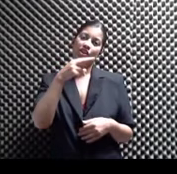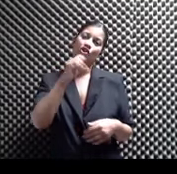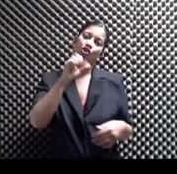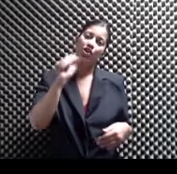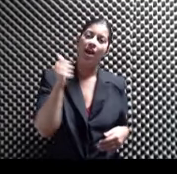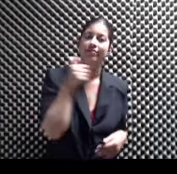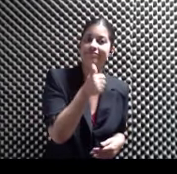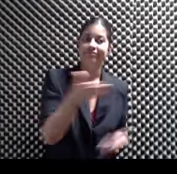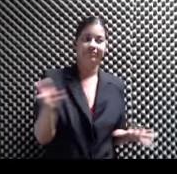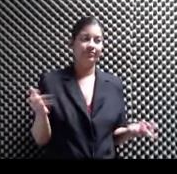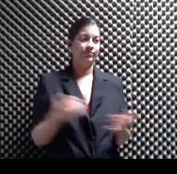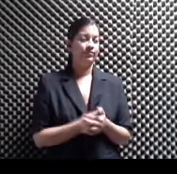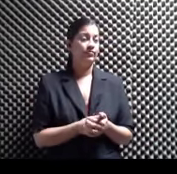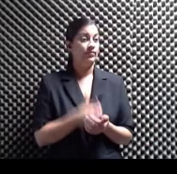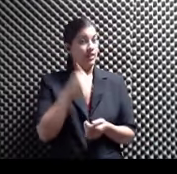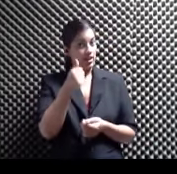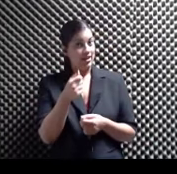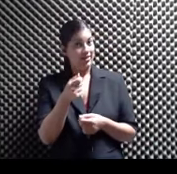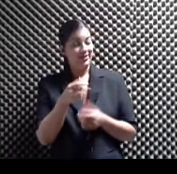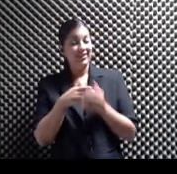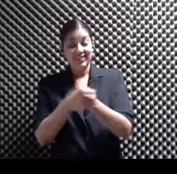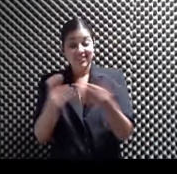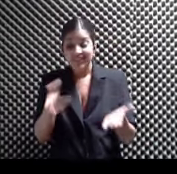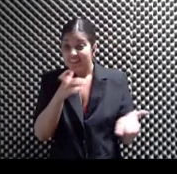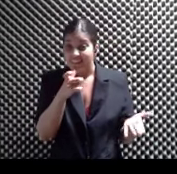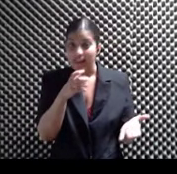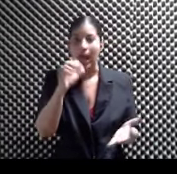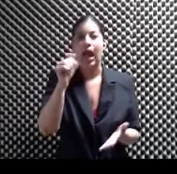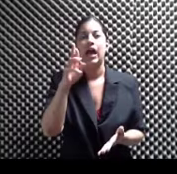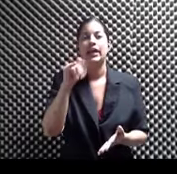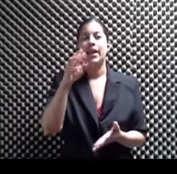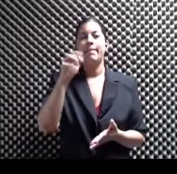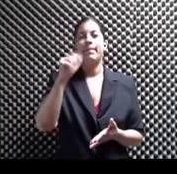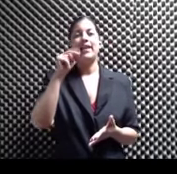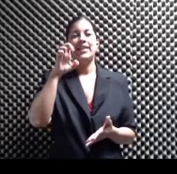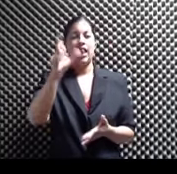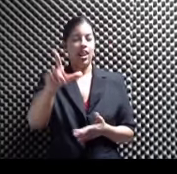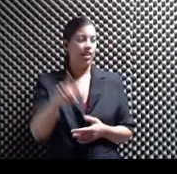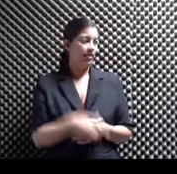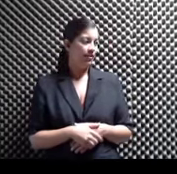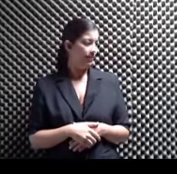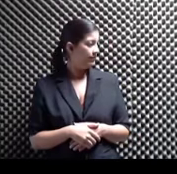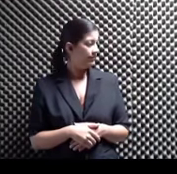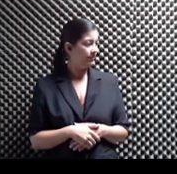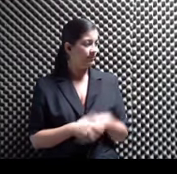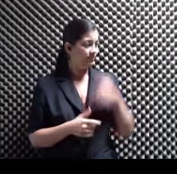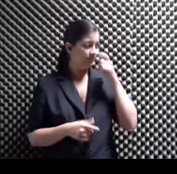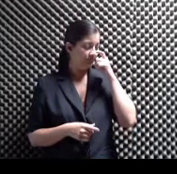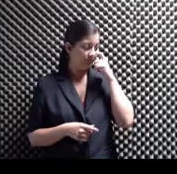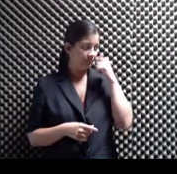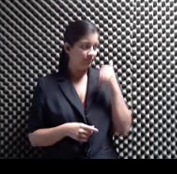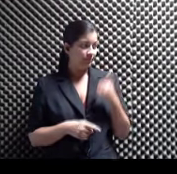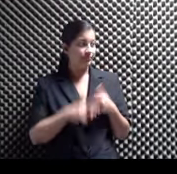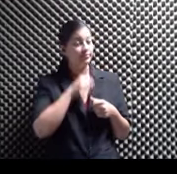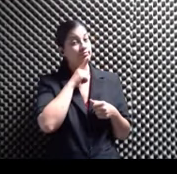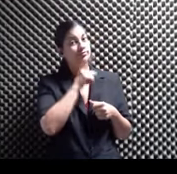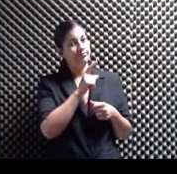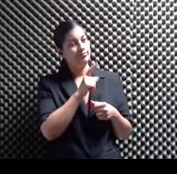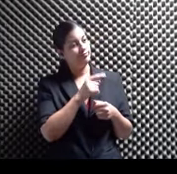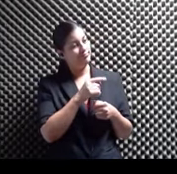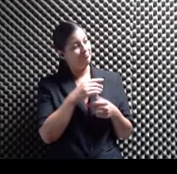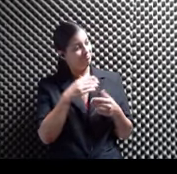tú. Porque lo está dirigiendo Ari. Imagínate, Ari Maniel está, exacto. Y entonces, o sea que esto está chévere. Vamos